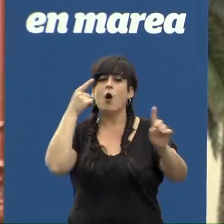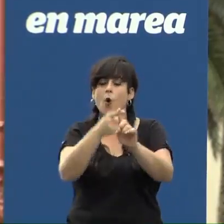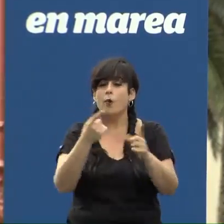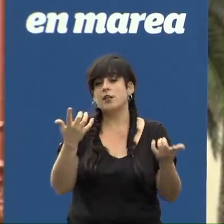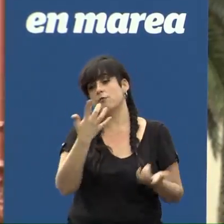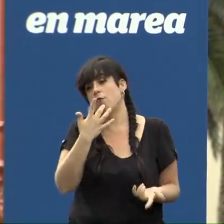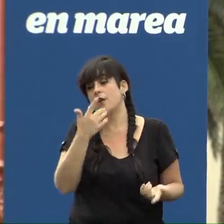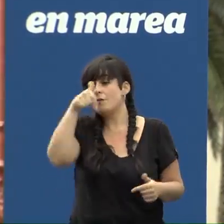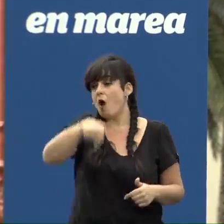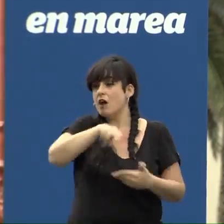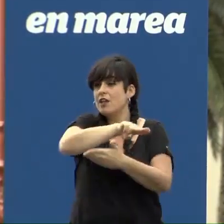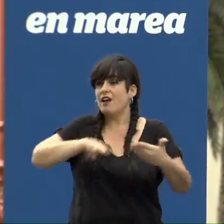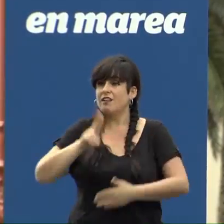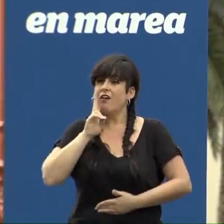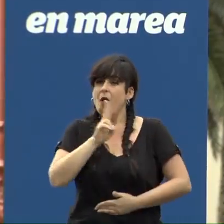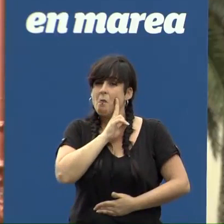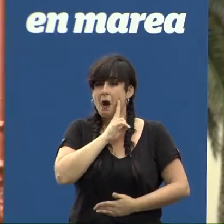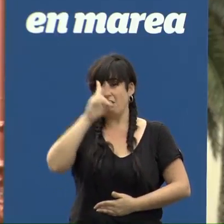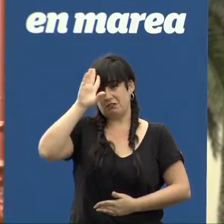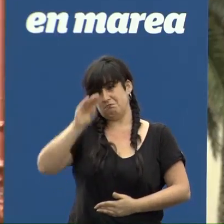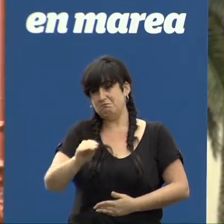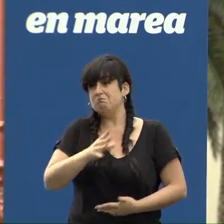paternidades tardías no país,